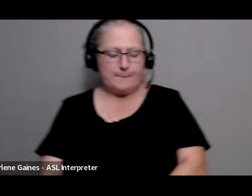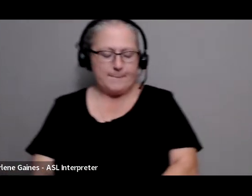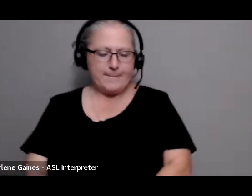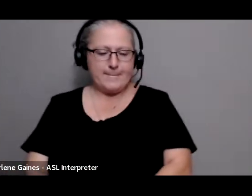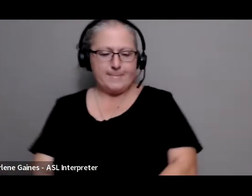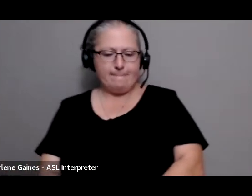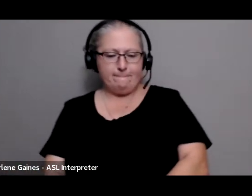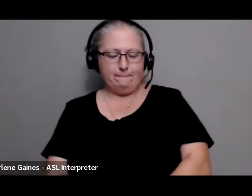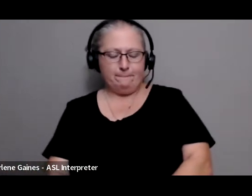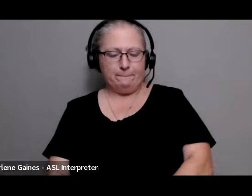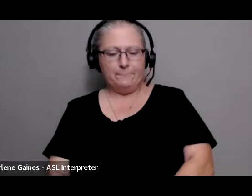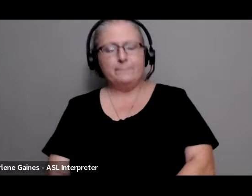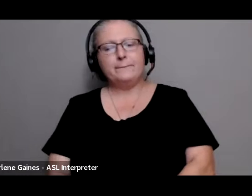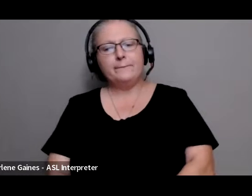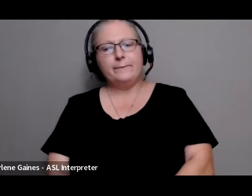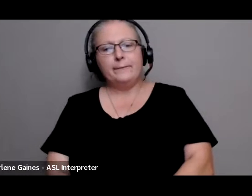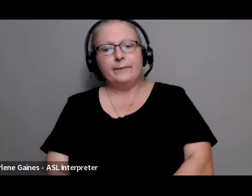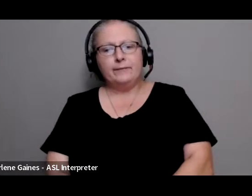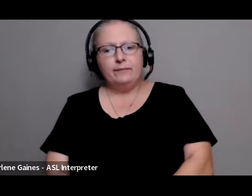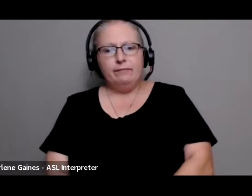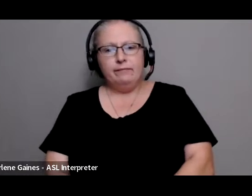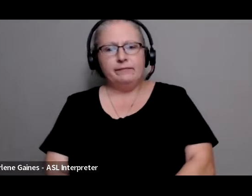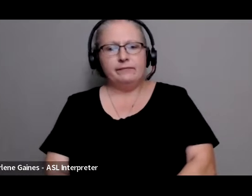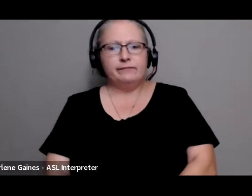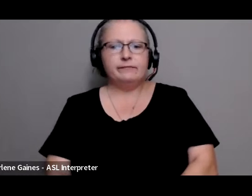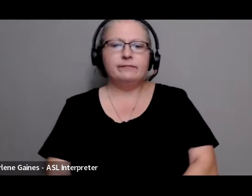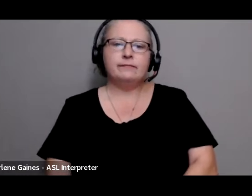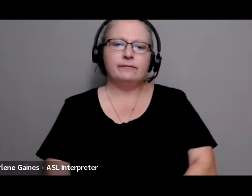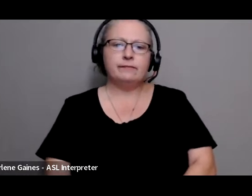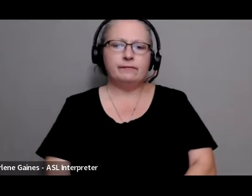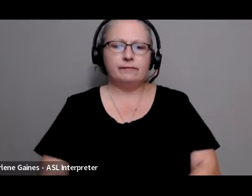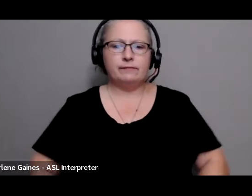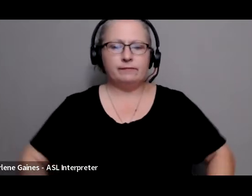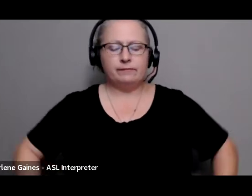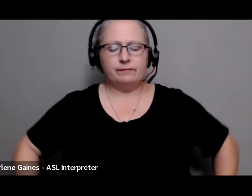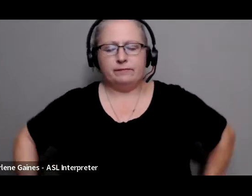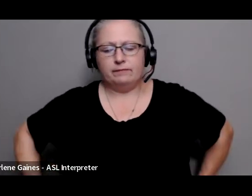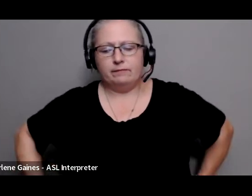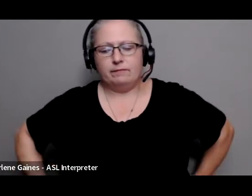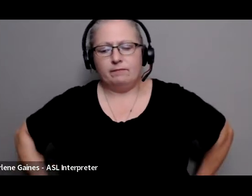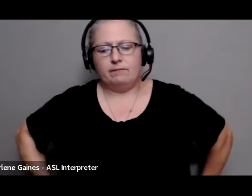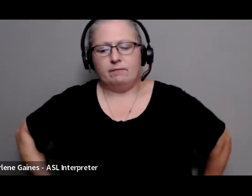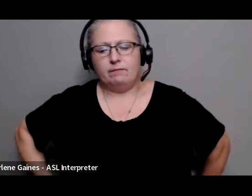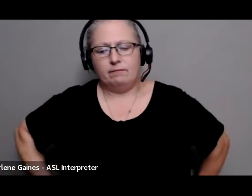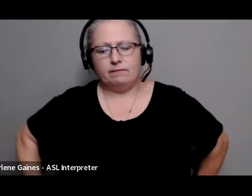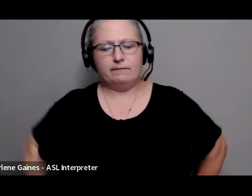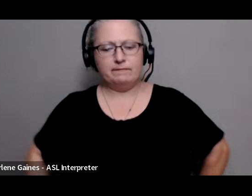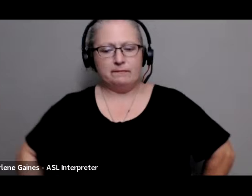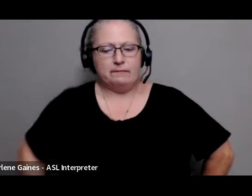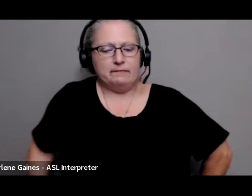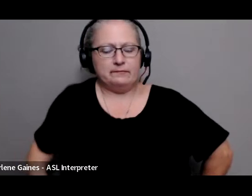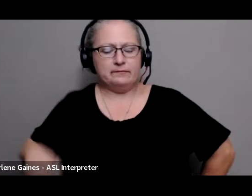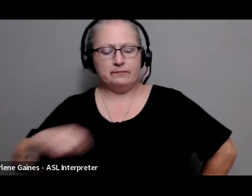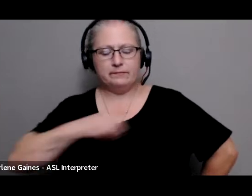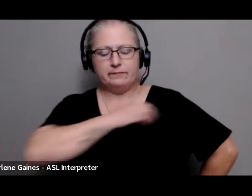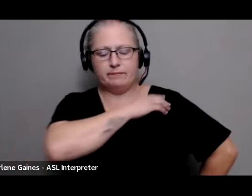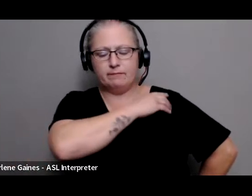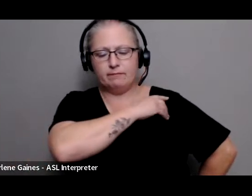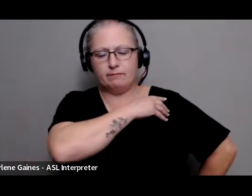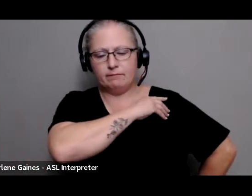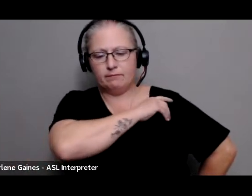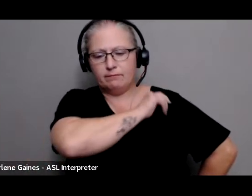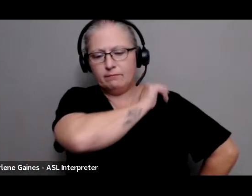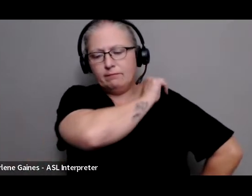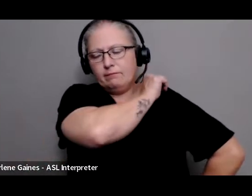pantalla, haga clic en Interpretación de idioma y luego seleccione Español. Si está en su teléfono, iPad